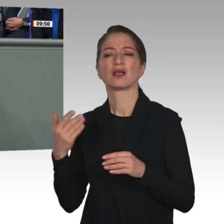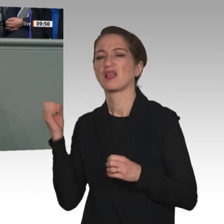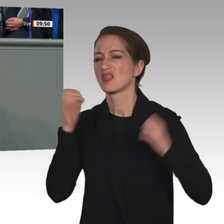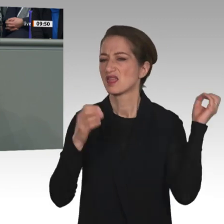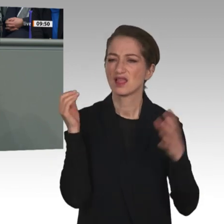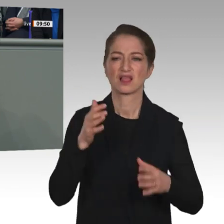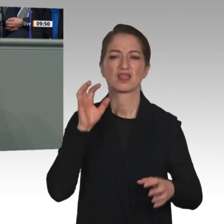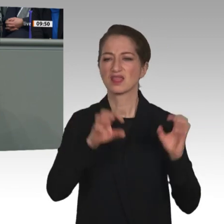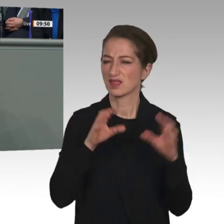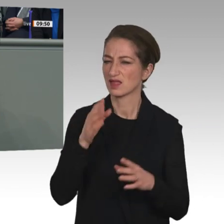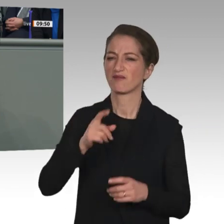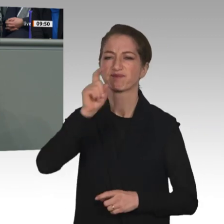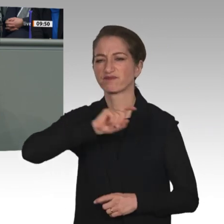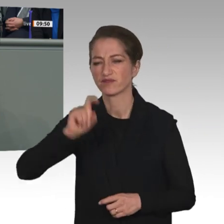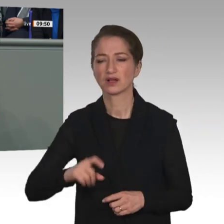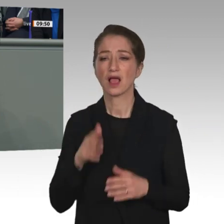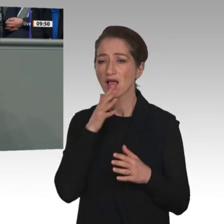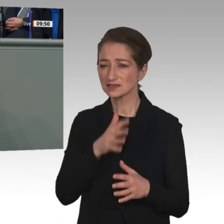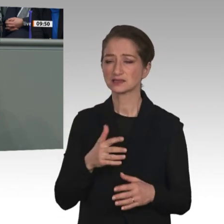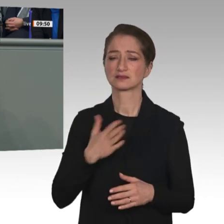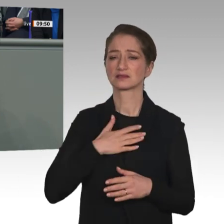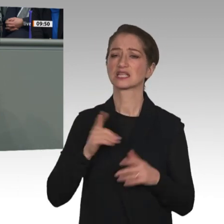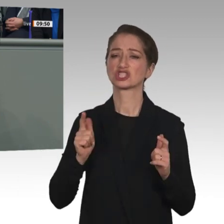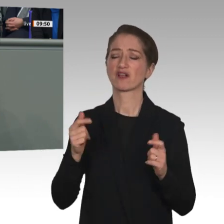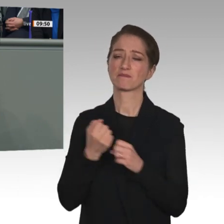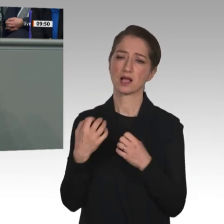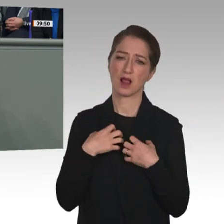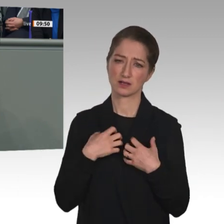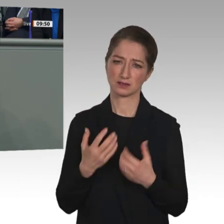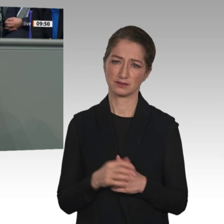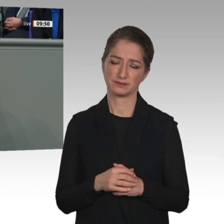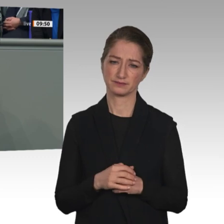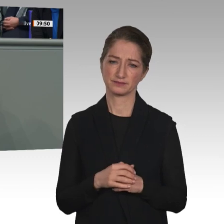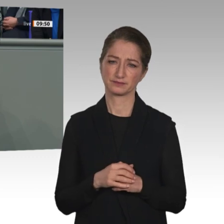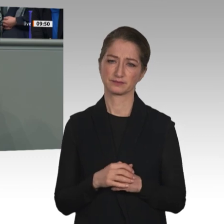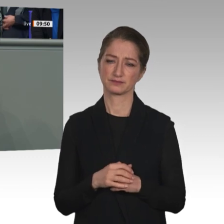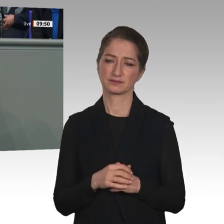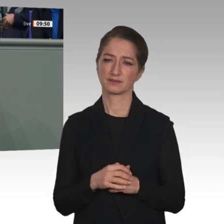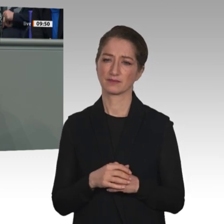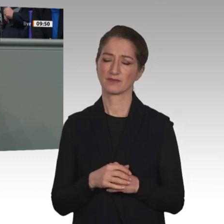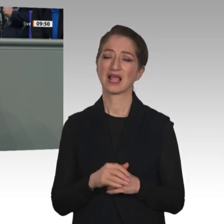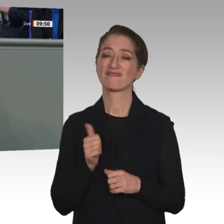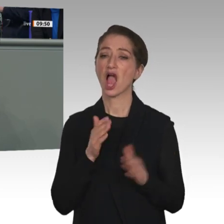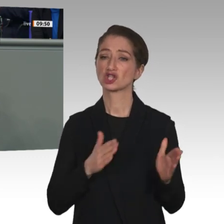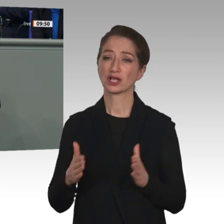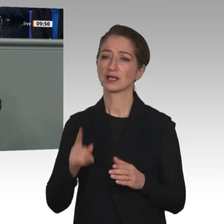Gesellschaft krank und sät Zwietracht. Dagegen braucht es einen Aufstand der